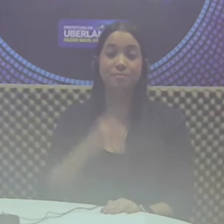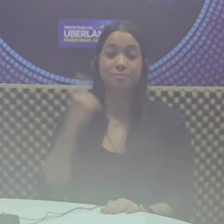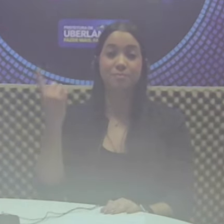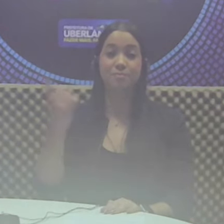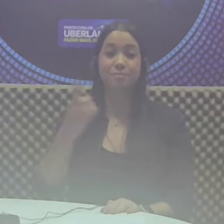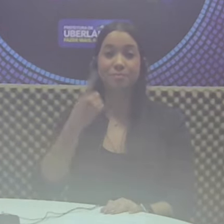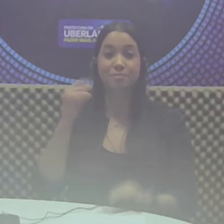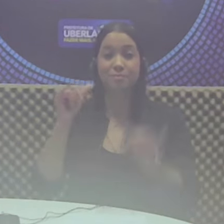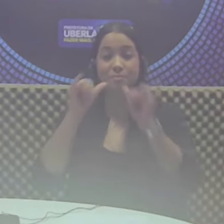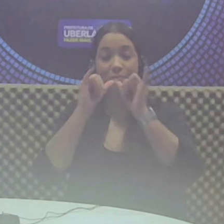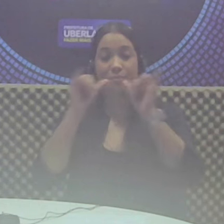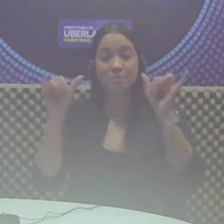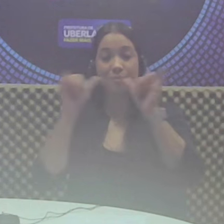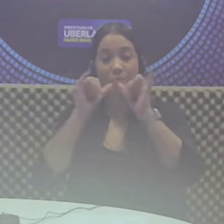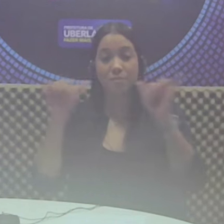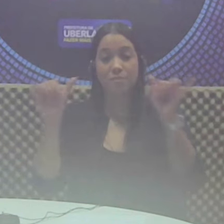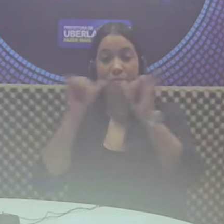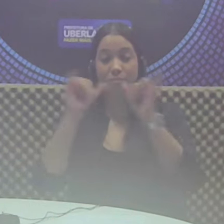Giro de